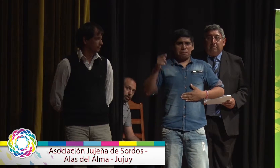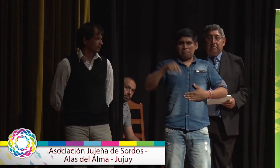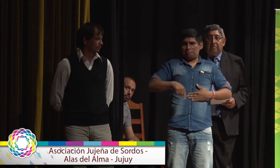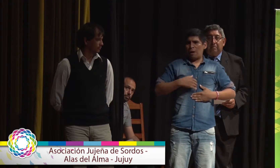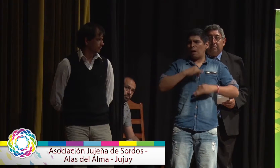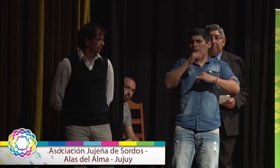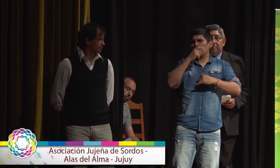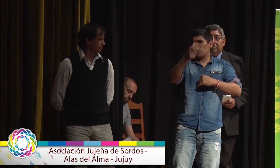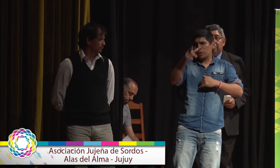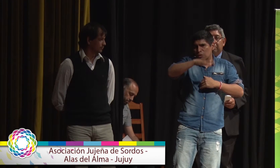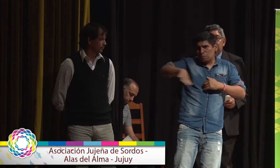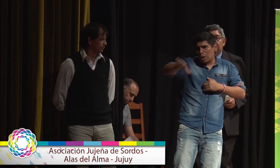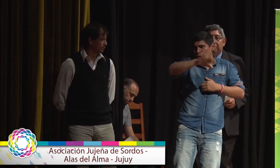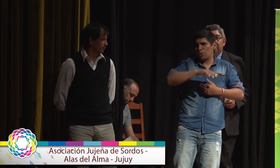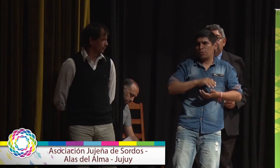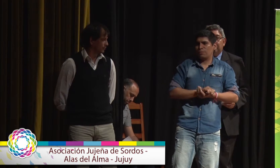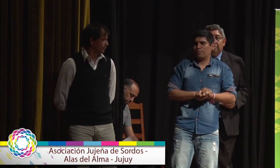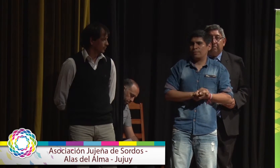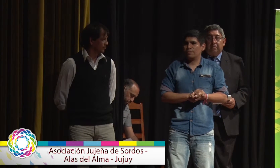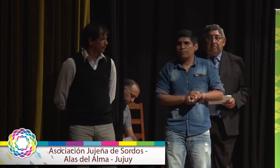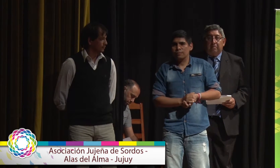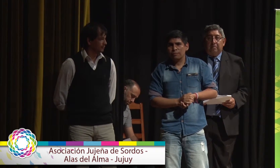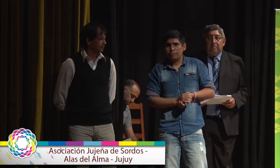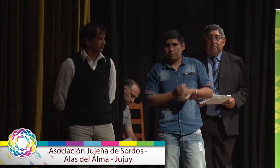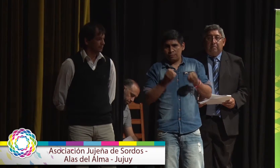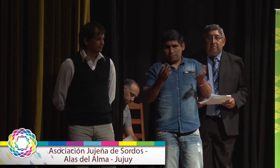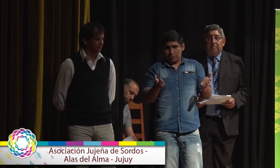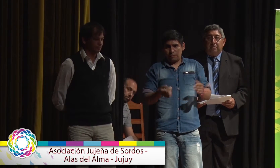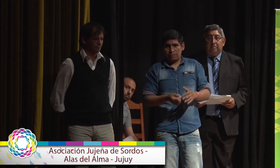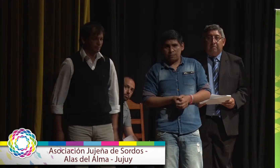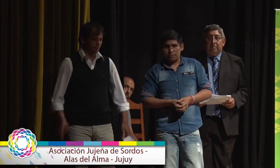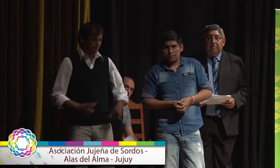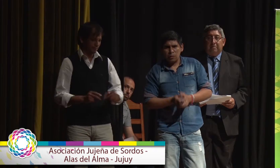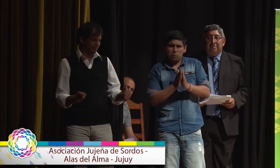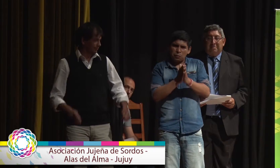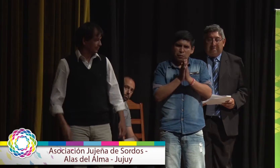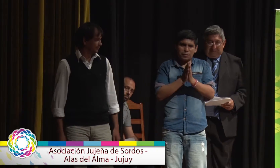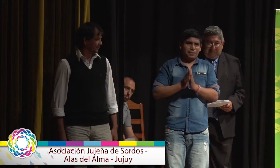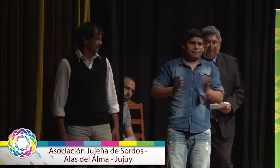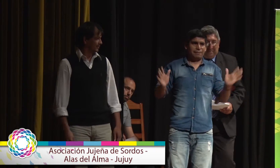Todo está muy, muy contento por estar acá, por poder haber dicho esto. Gracias.